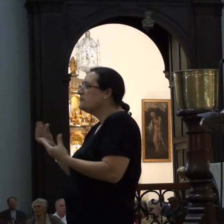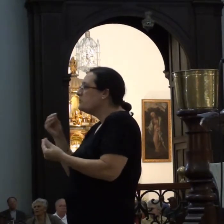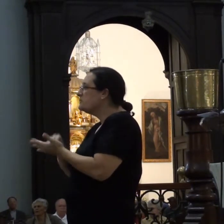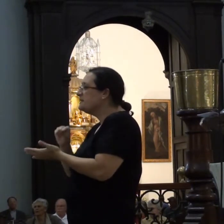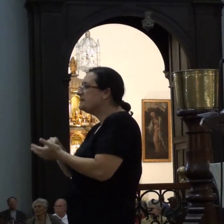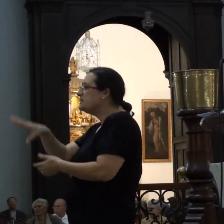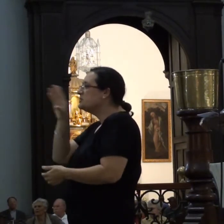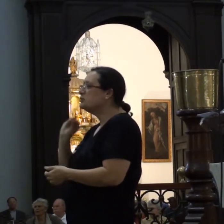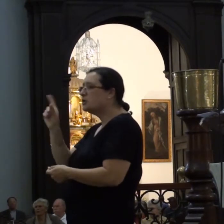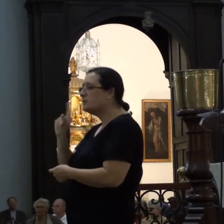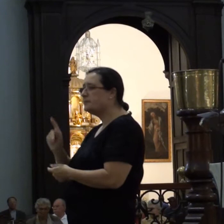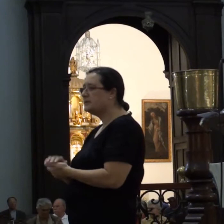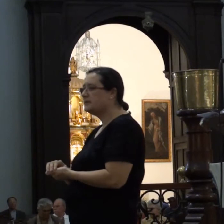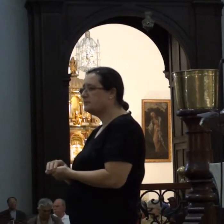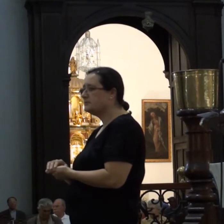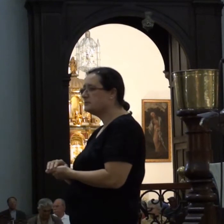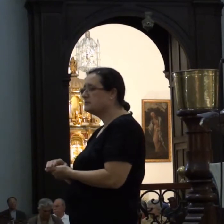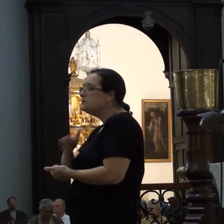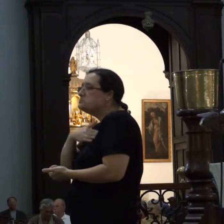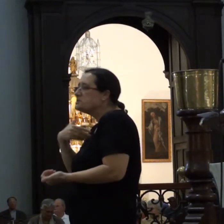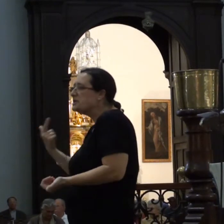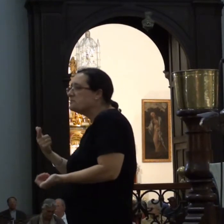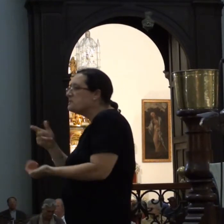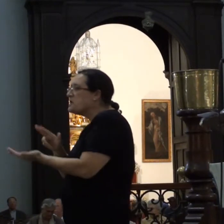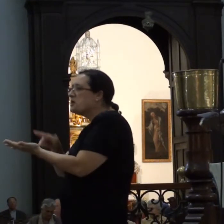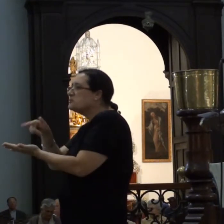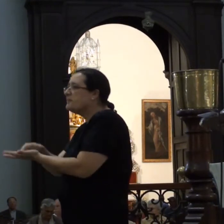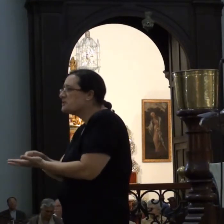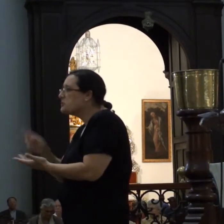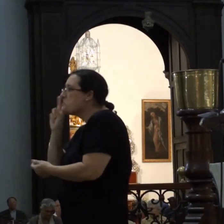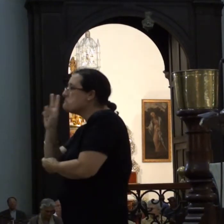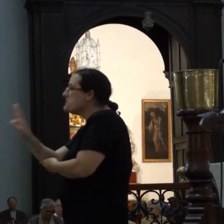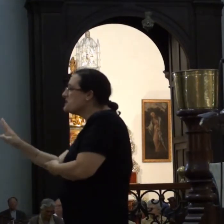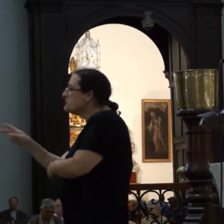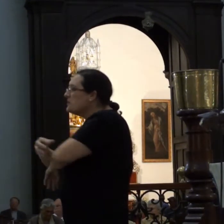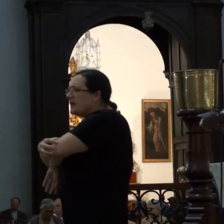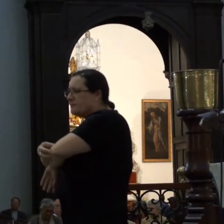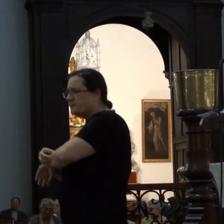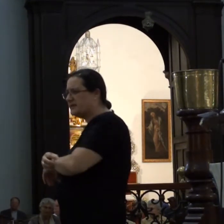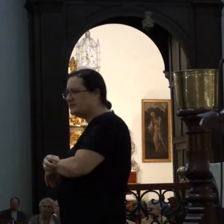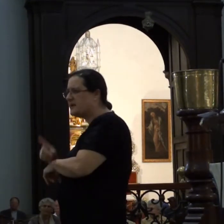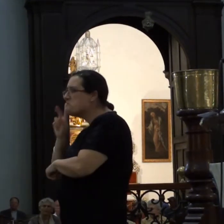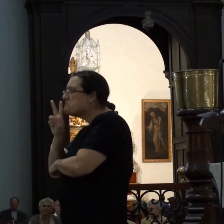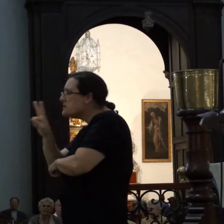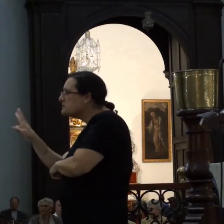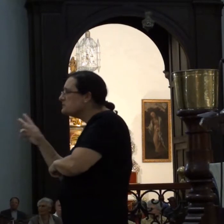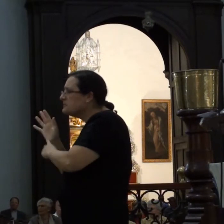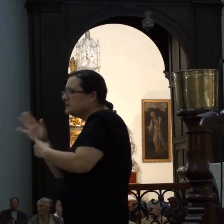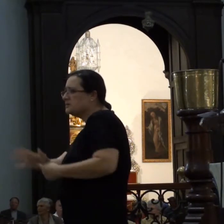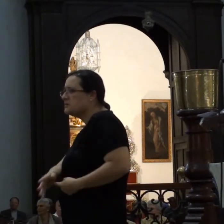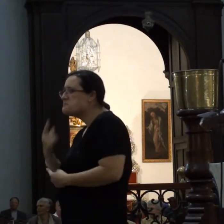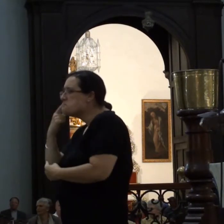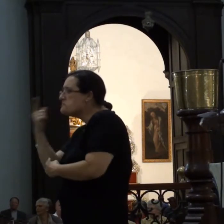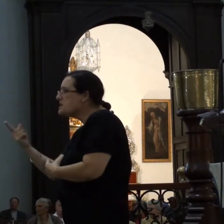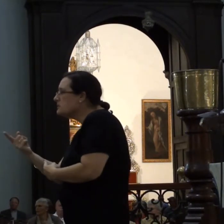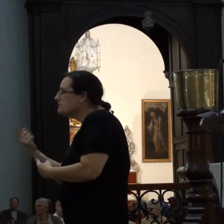en los pasos de Barros que son nuestra vida con tanta miseria todo cada uno y todos pero lo que